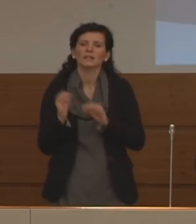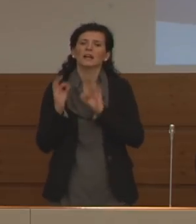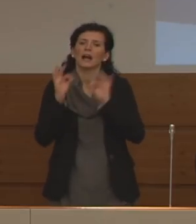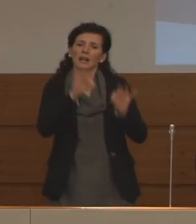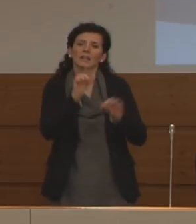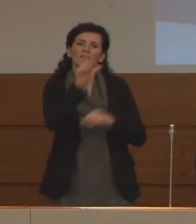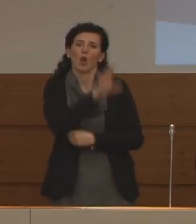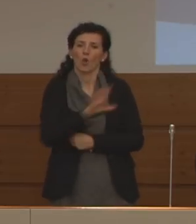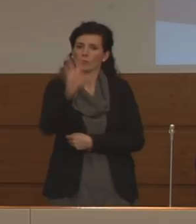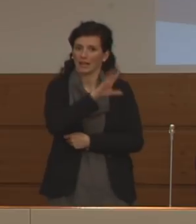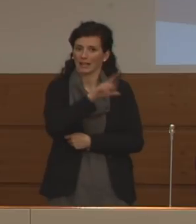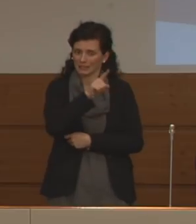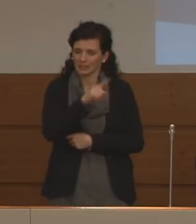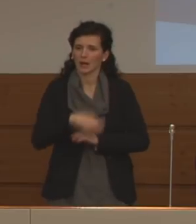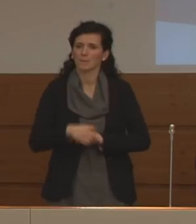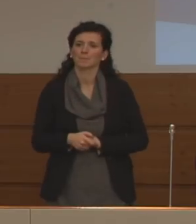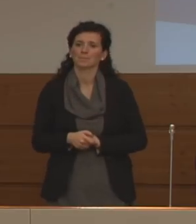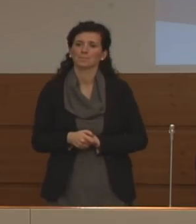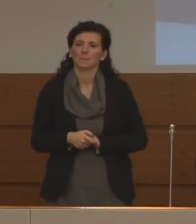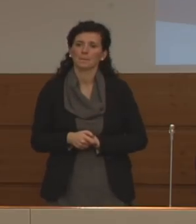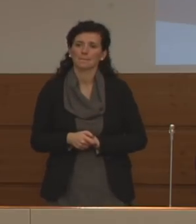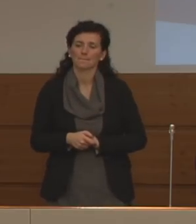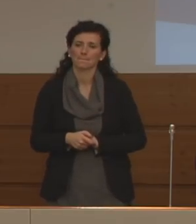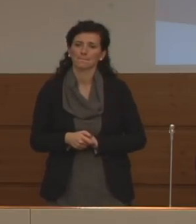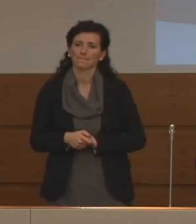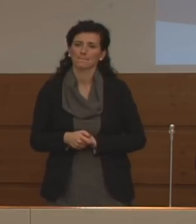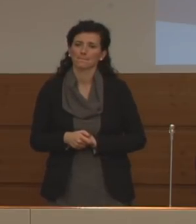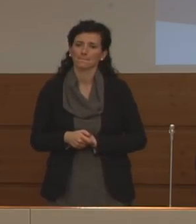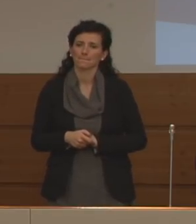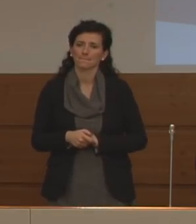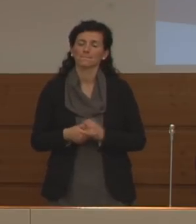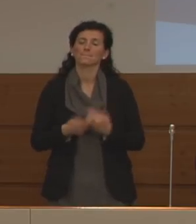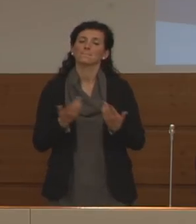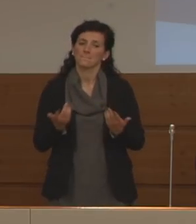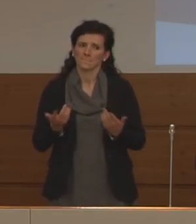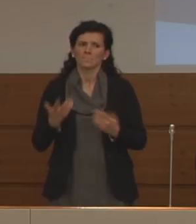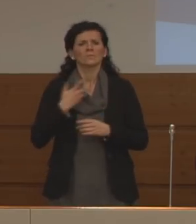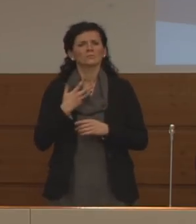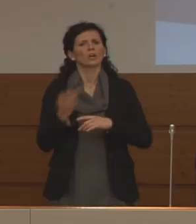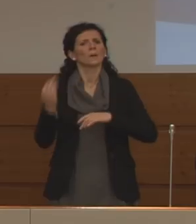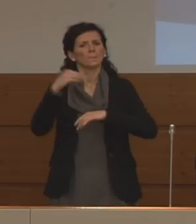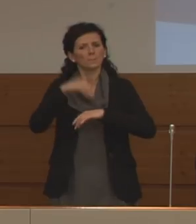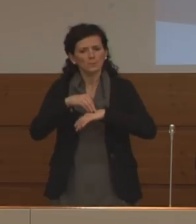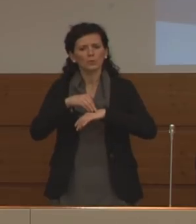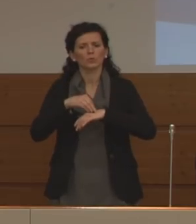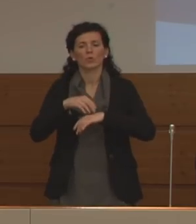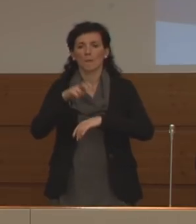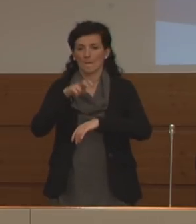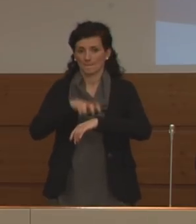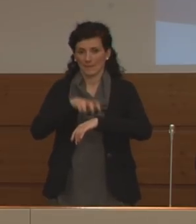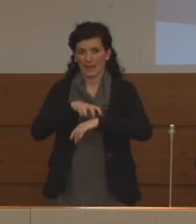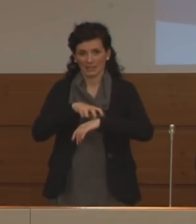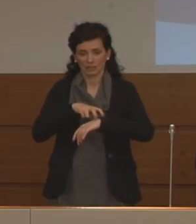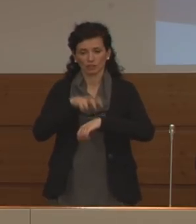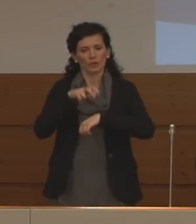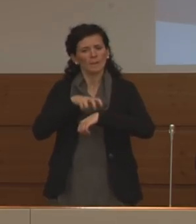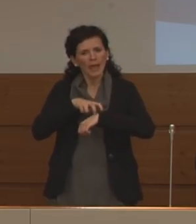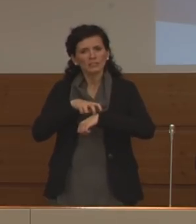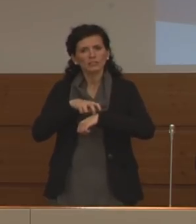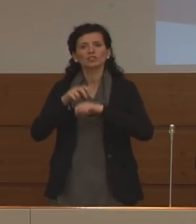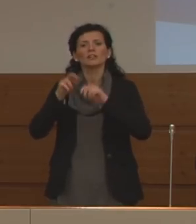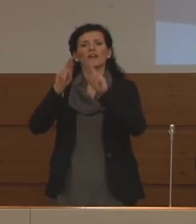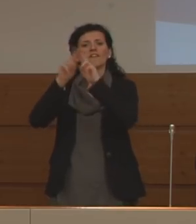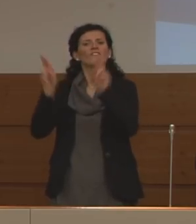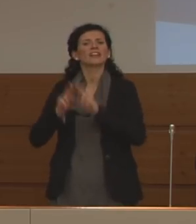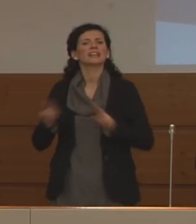lombardia e poi avremo anche dei medici che provengono dalla federazione russa nel